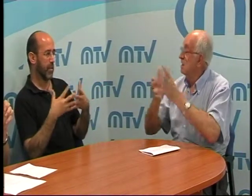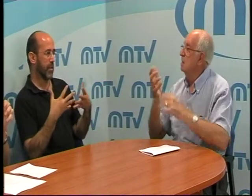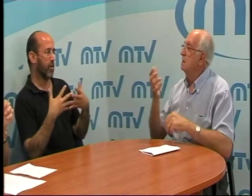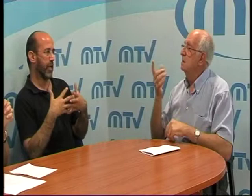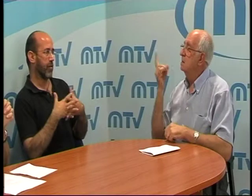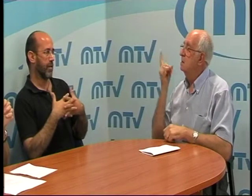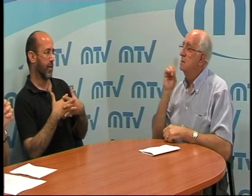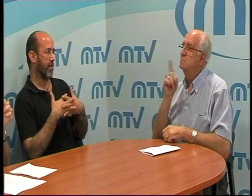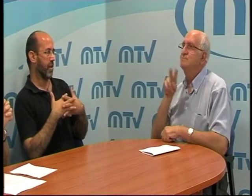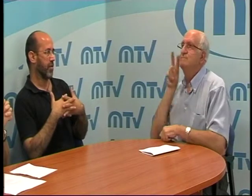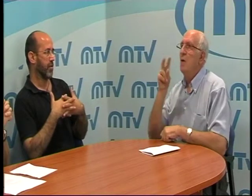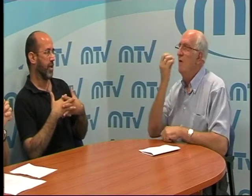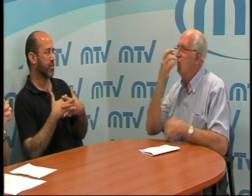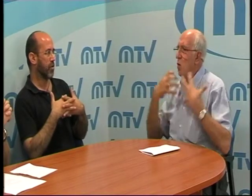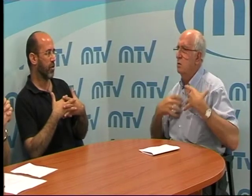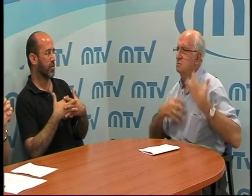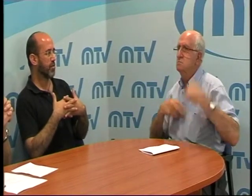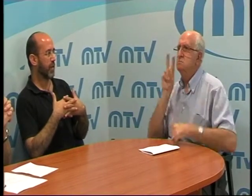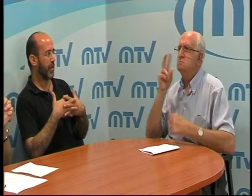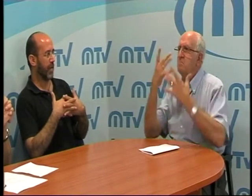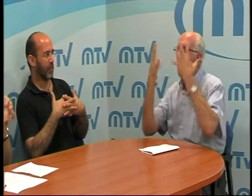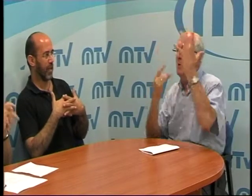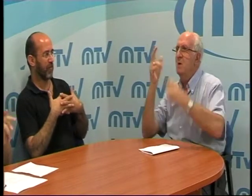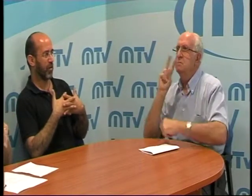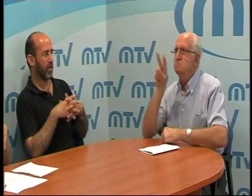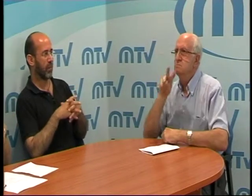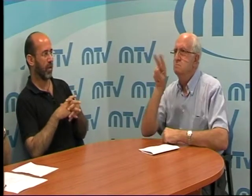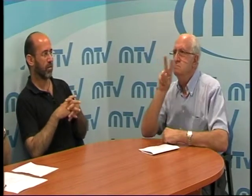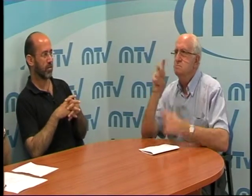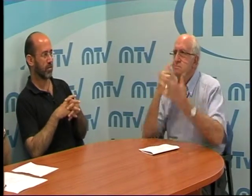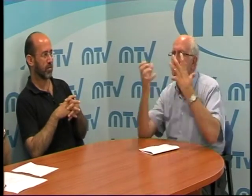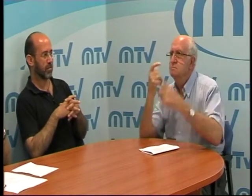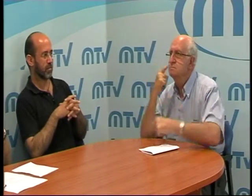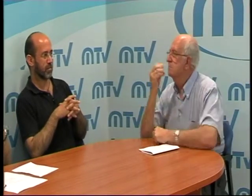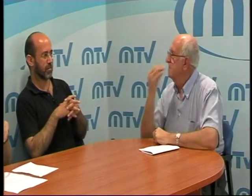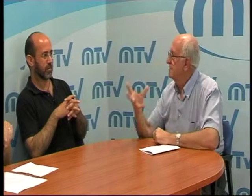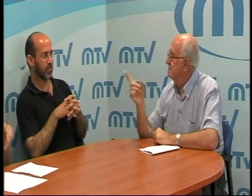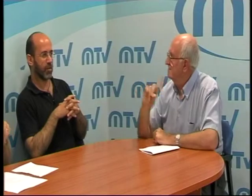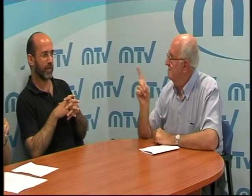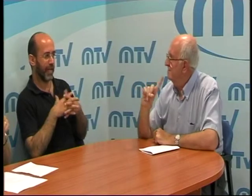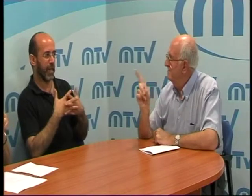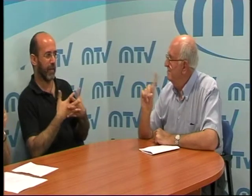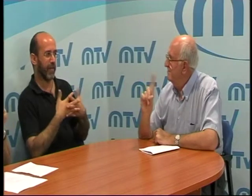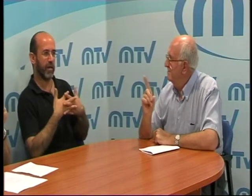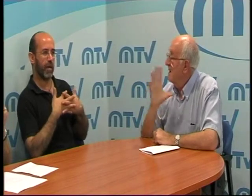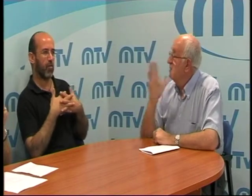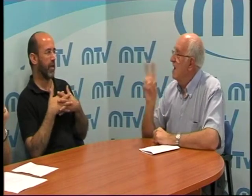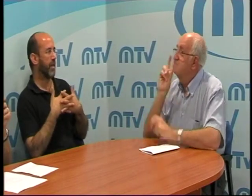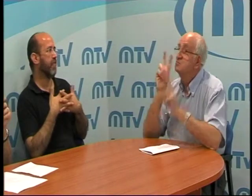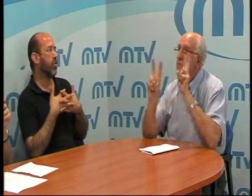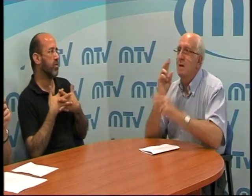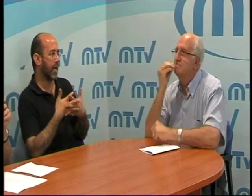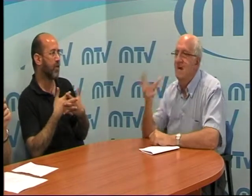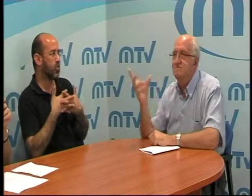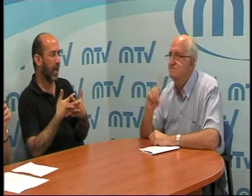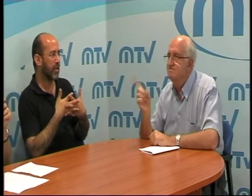asignando, interpretando lo que el oyente está diciendo. El sordo, ¿qué vería más, las flores o las manos? No se vería bien, es decir, hubiera